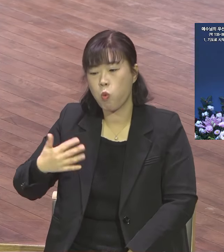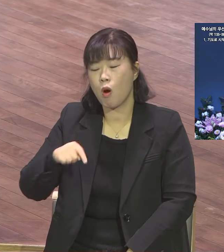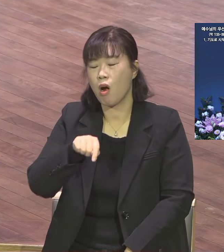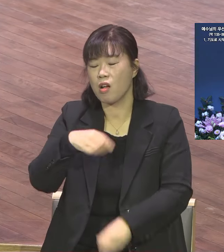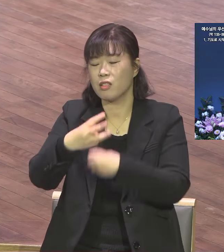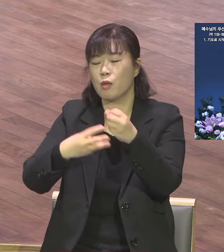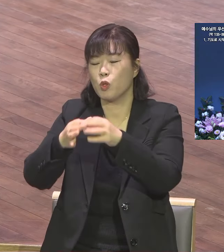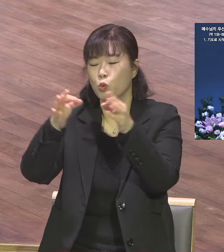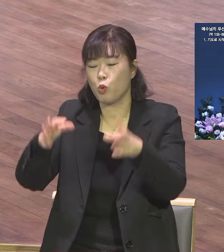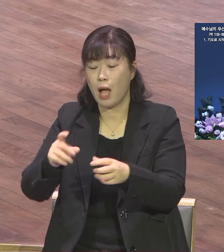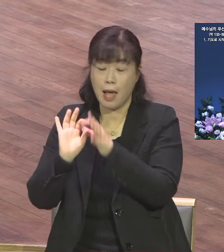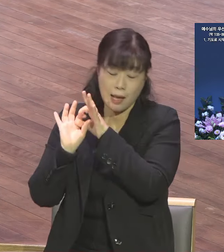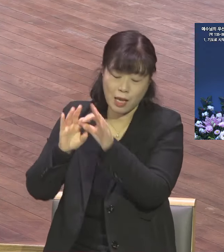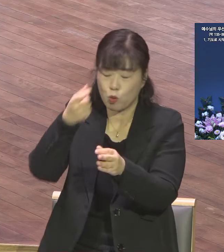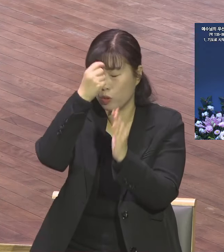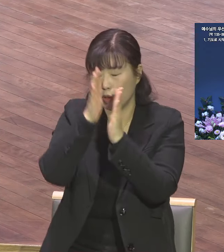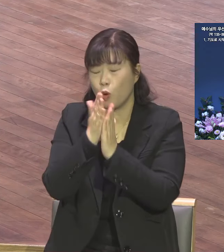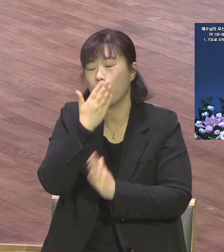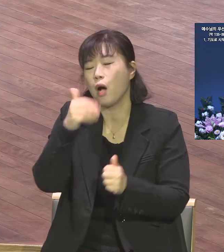늘 철학